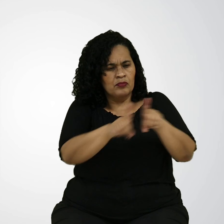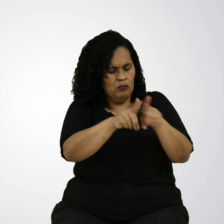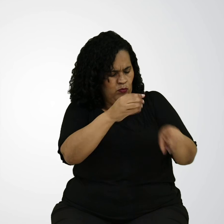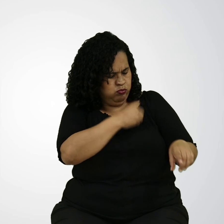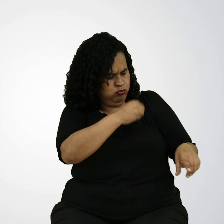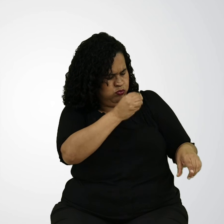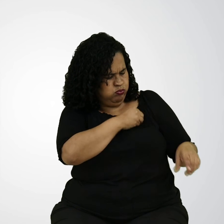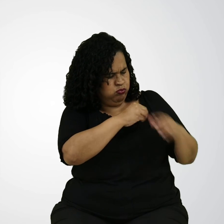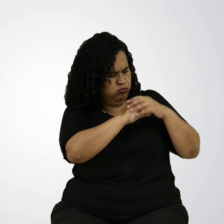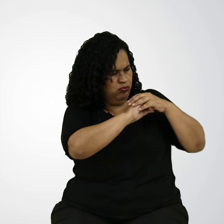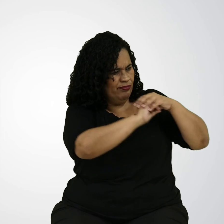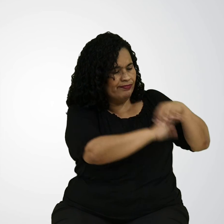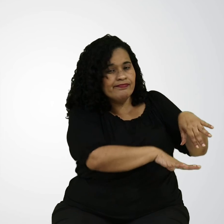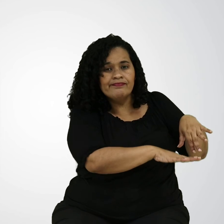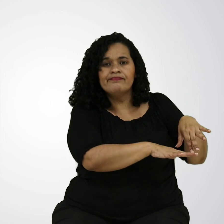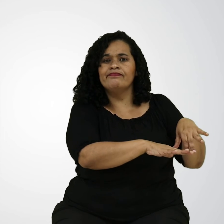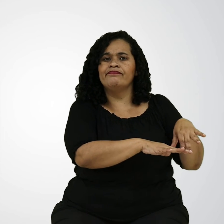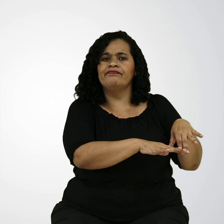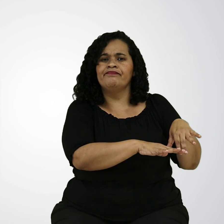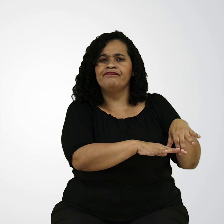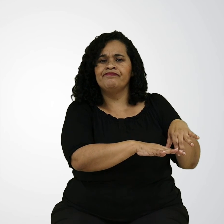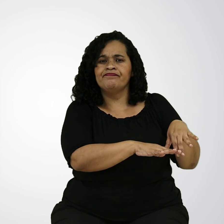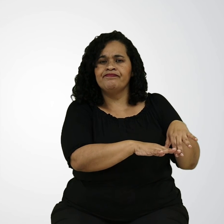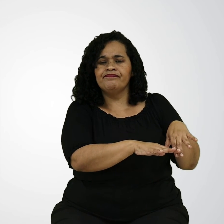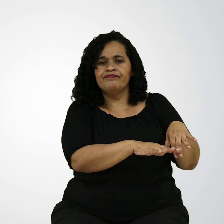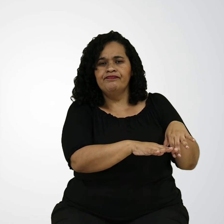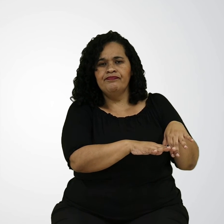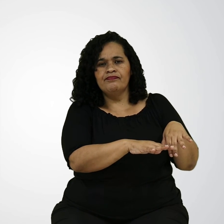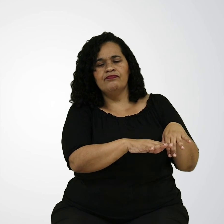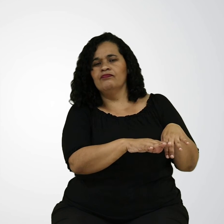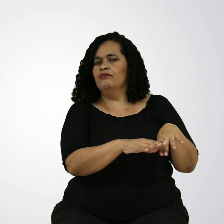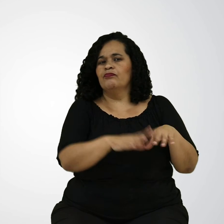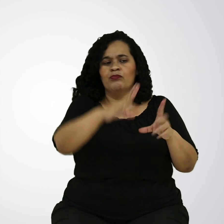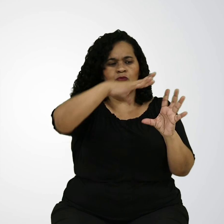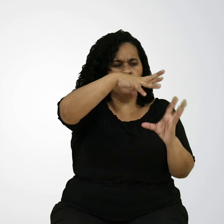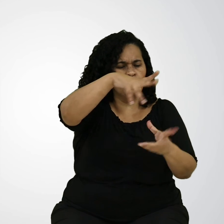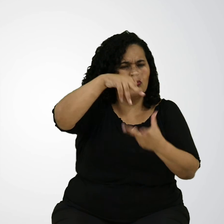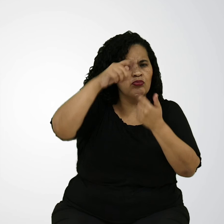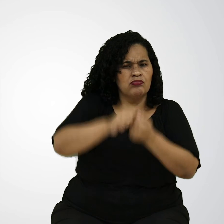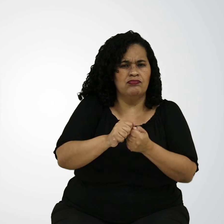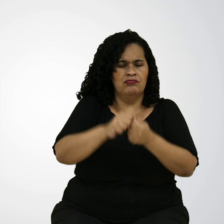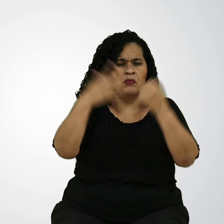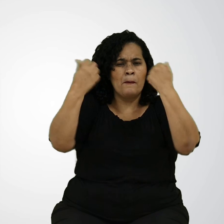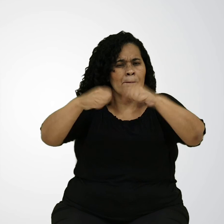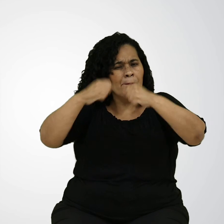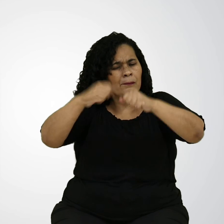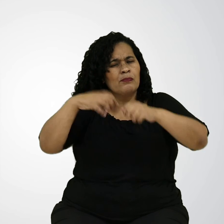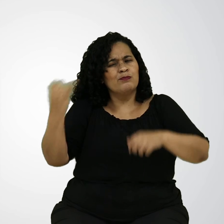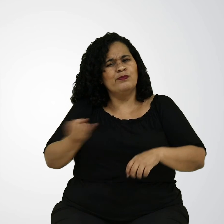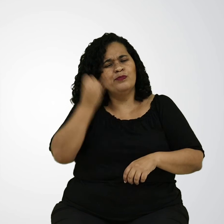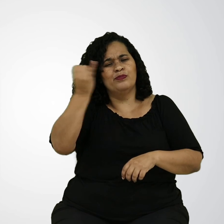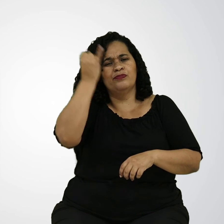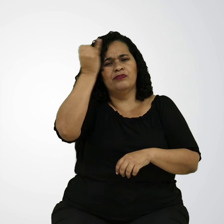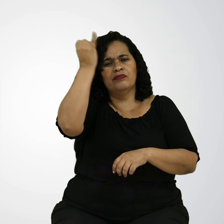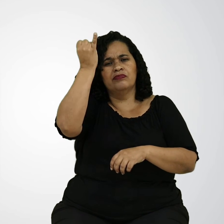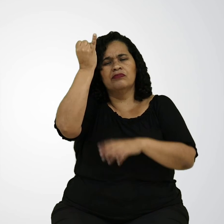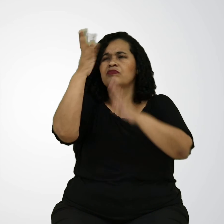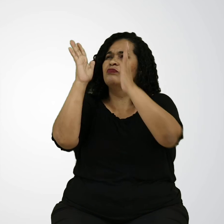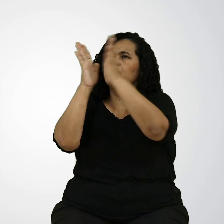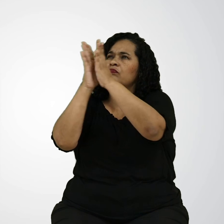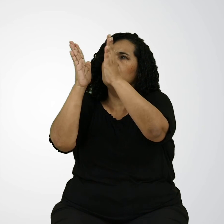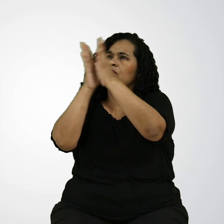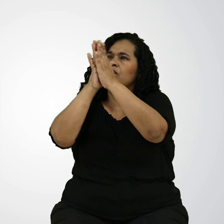luta contra a carne. Então, utilizemos esse meio para desenvolver o nosso relacionamento com Deus e sermos vitoriosos nos